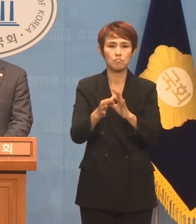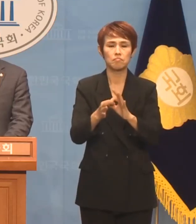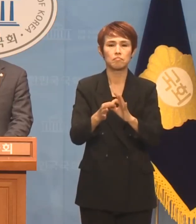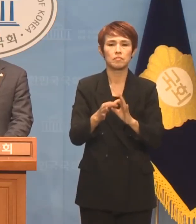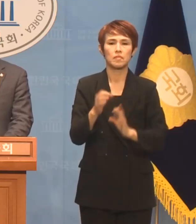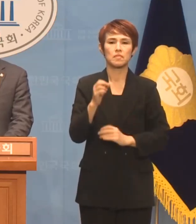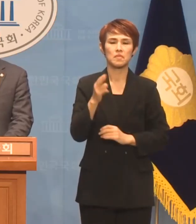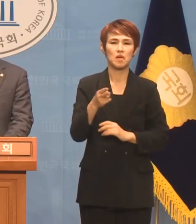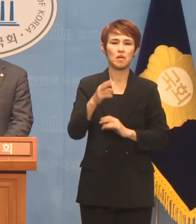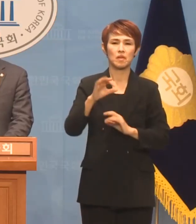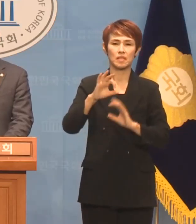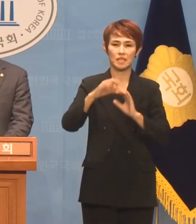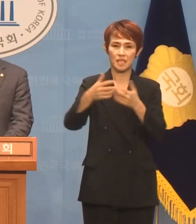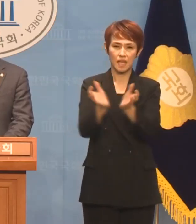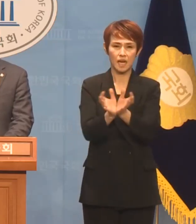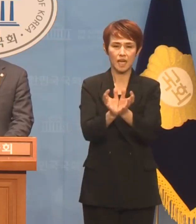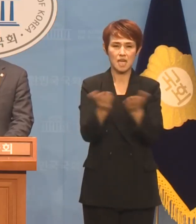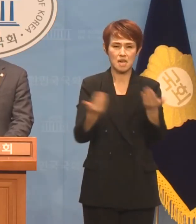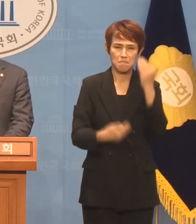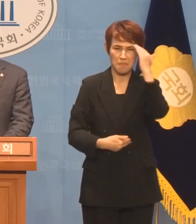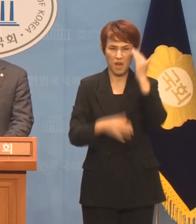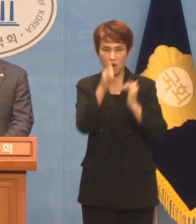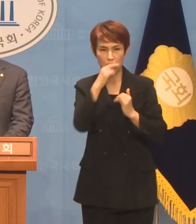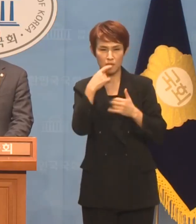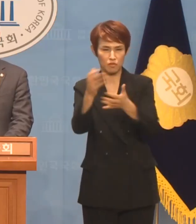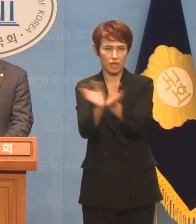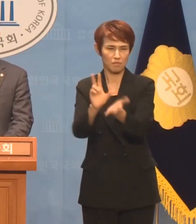속셈이 깔려있다라고 맹비난했습니다.